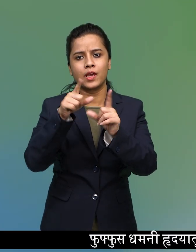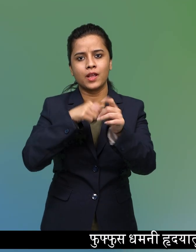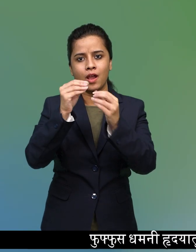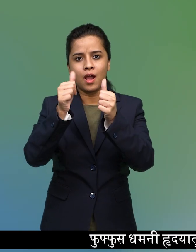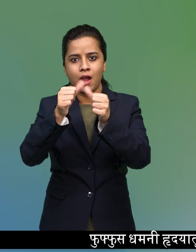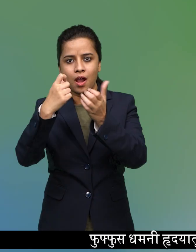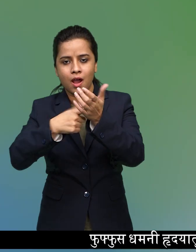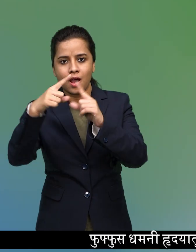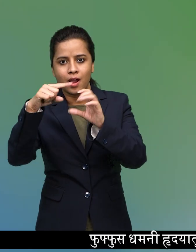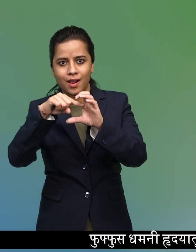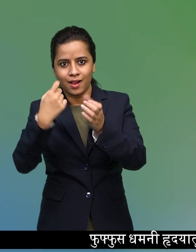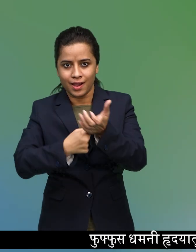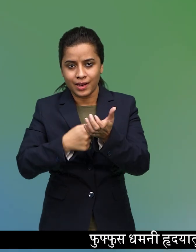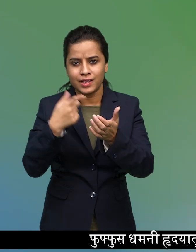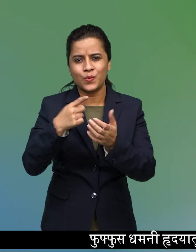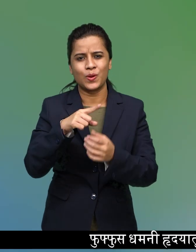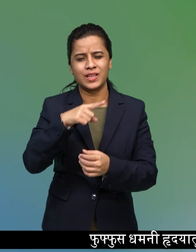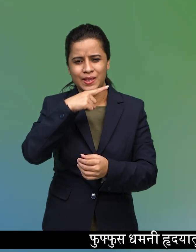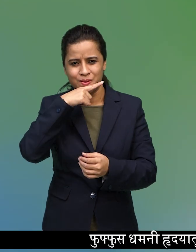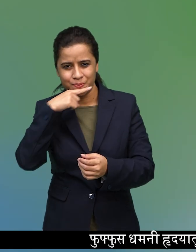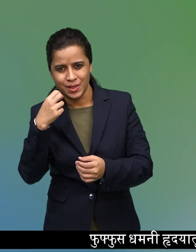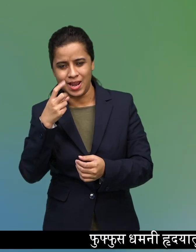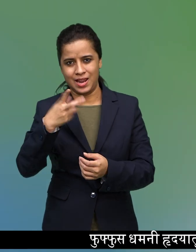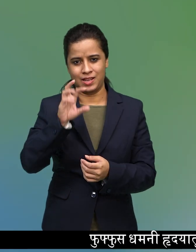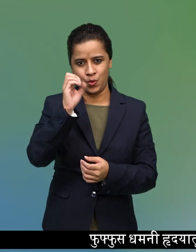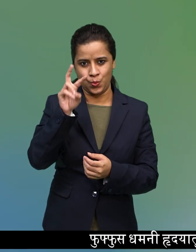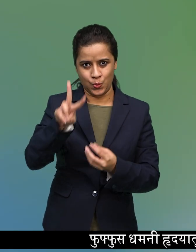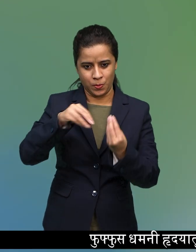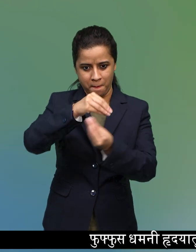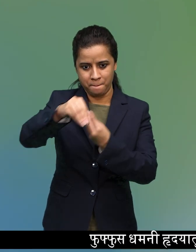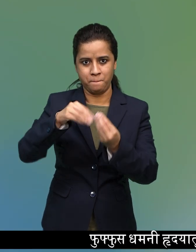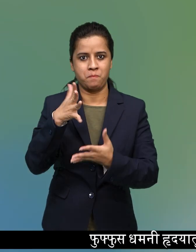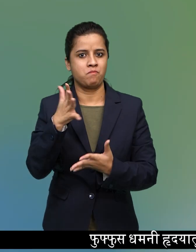फुफ्फुस धमनी हृदयातून फुफ्फुसांकडे ऑक्सिजन शून्य रक्त नेते.